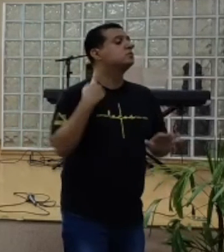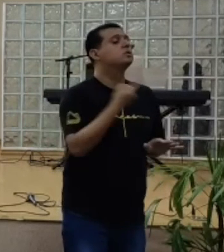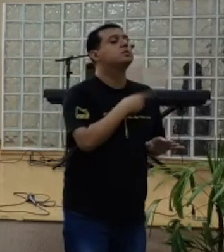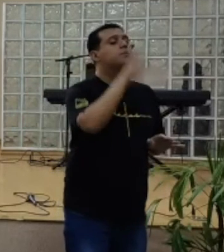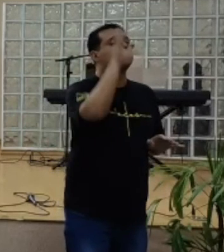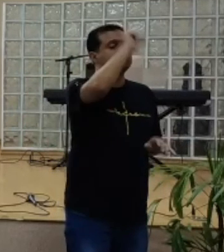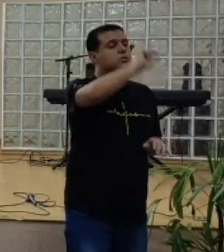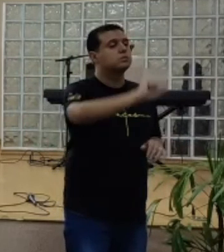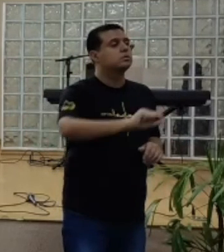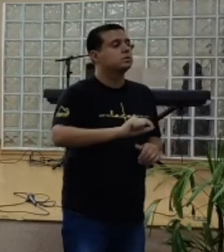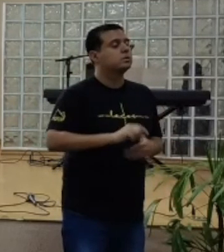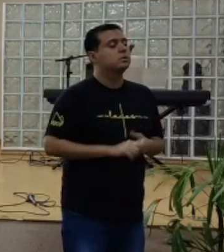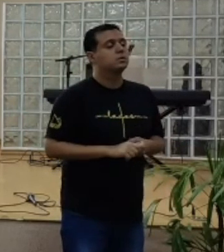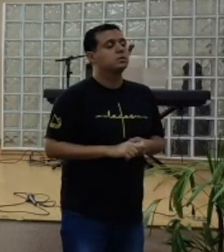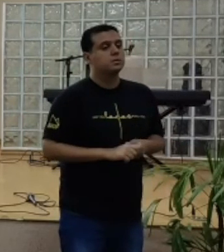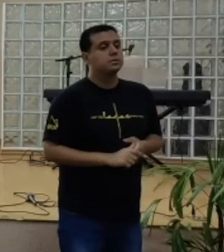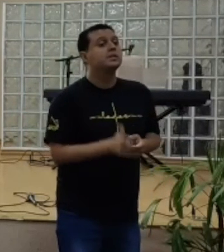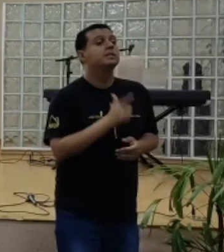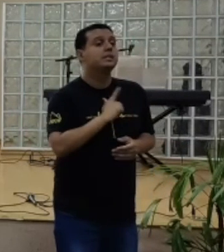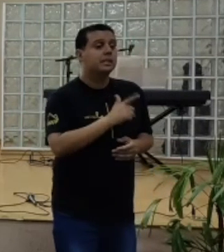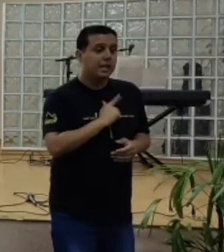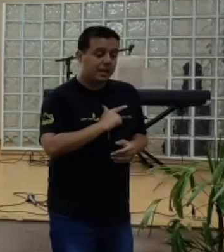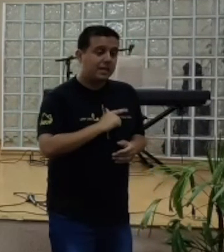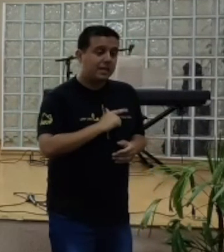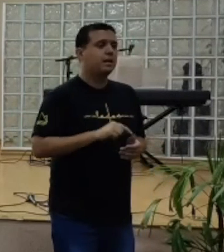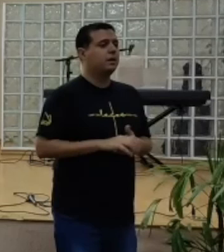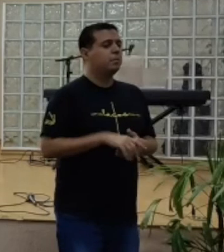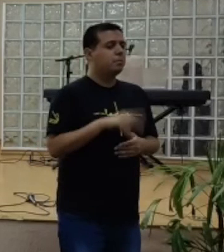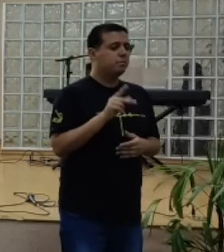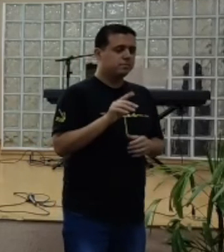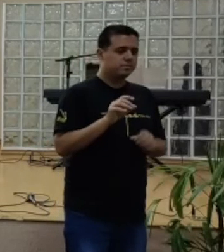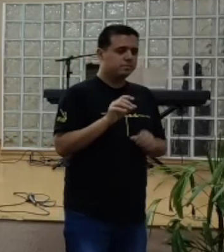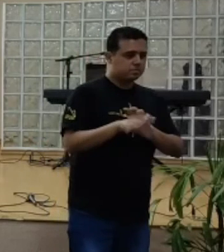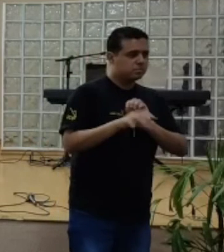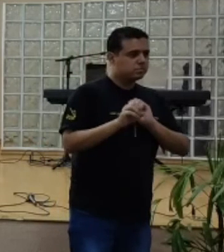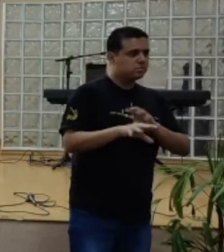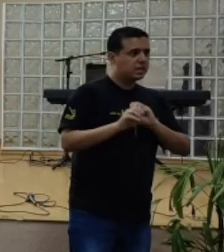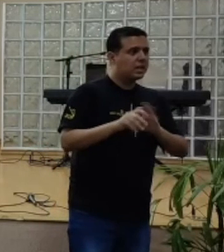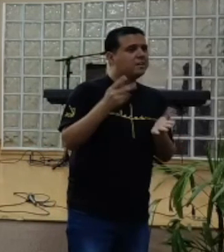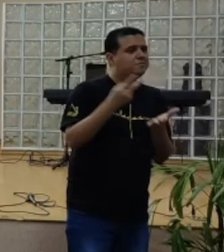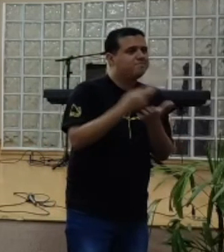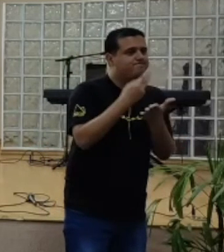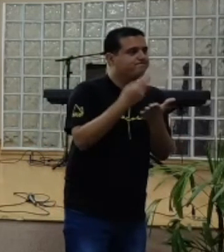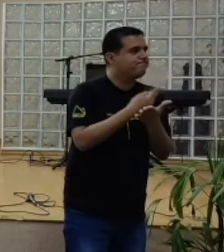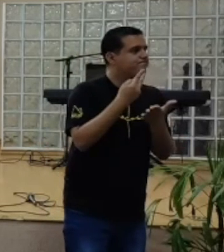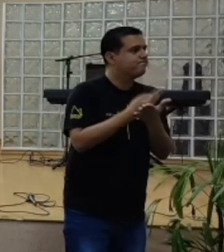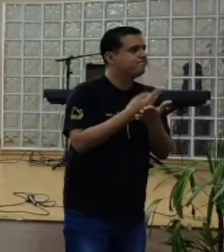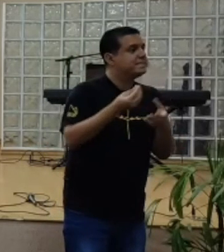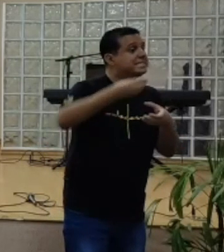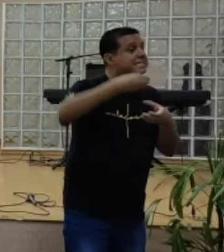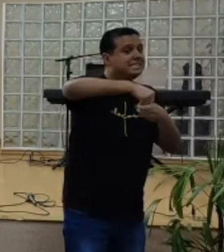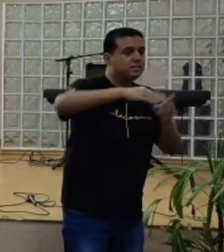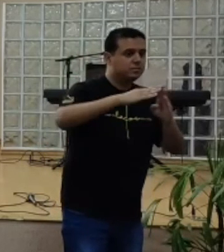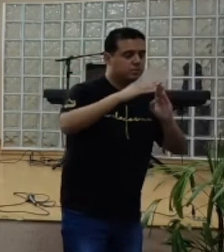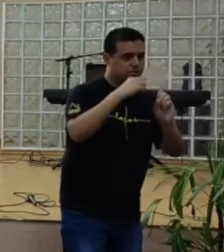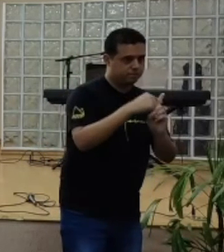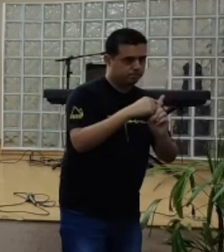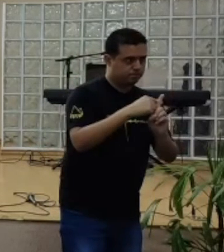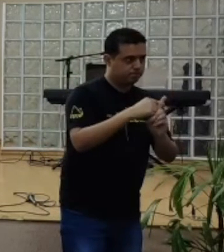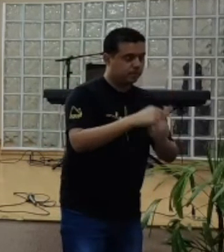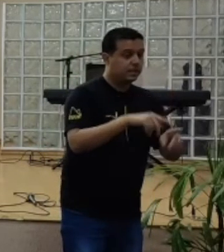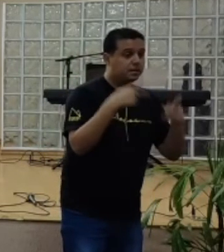Existem falsos mestres dentro da igreja que estão pregando um evangelho